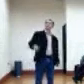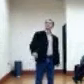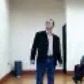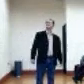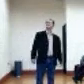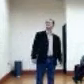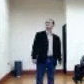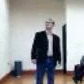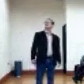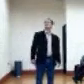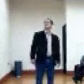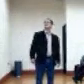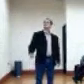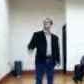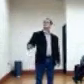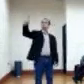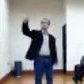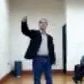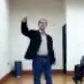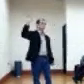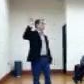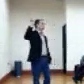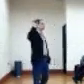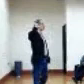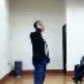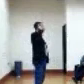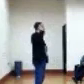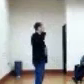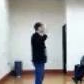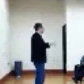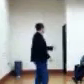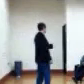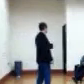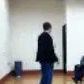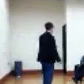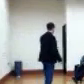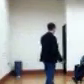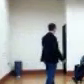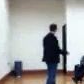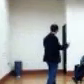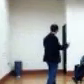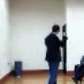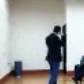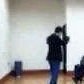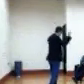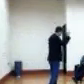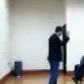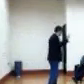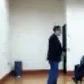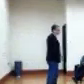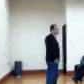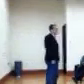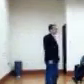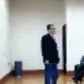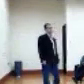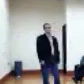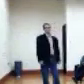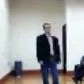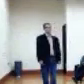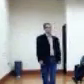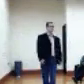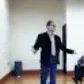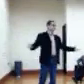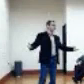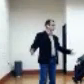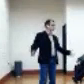Donde dice propuesta de revisión, es una propuesta para la comunidad sorda. Quiero acotar esto, porque ahorita se está solicitando ante Consejo o